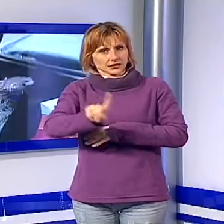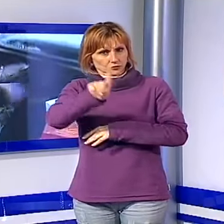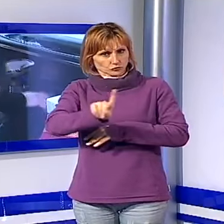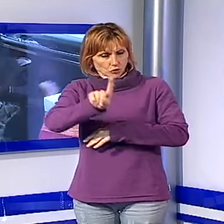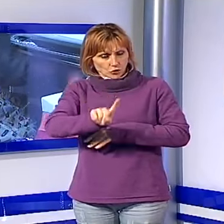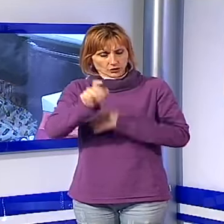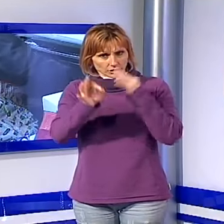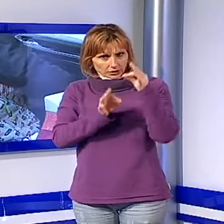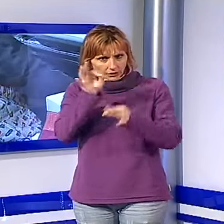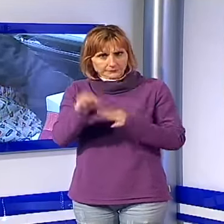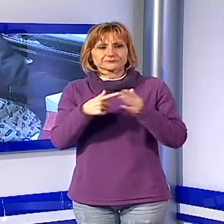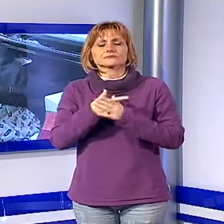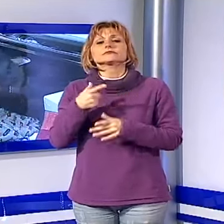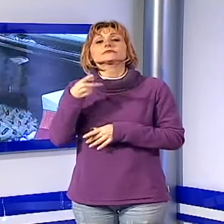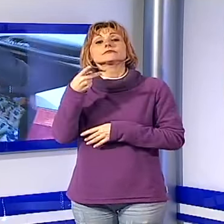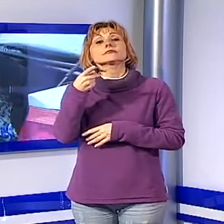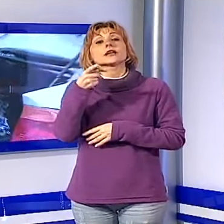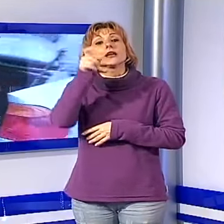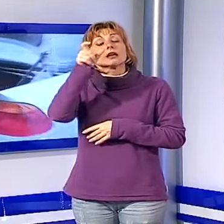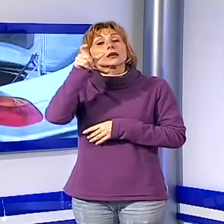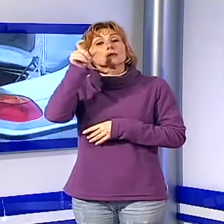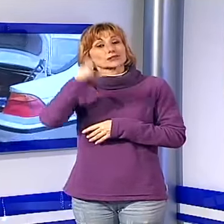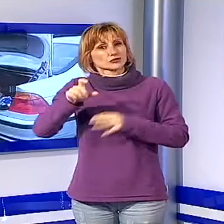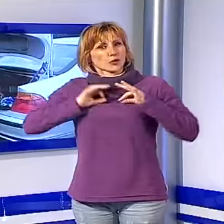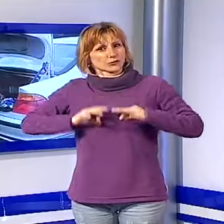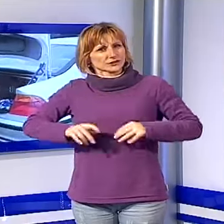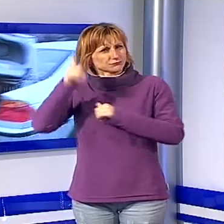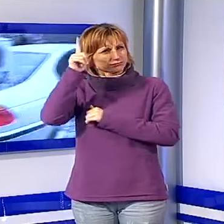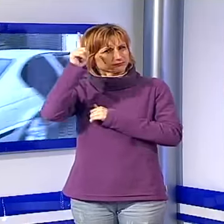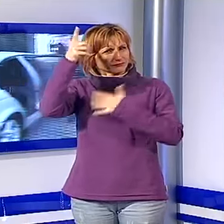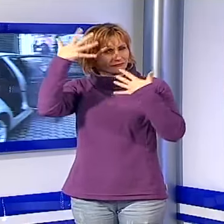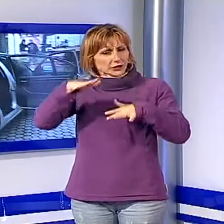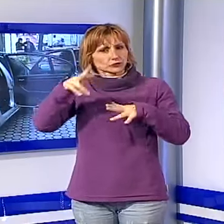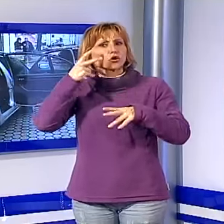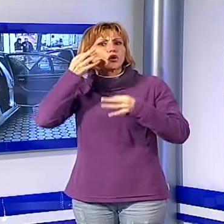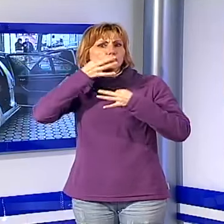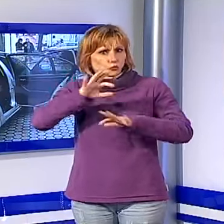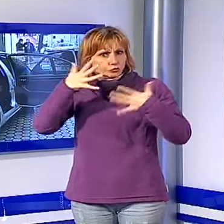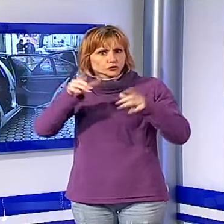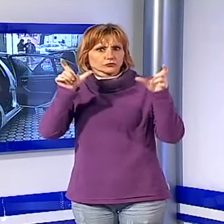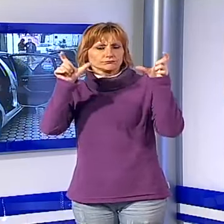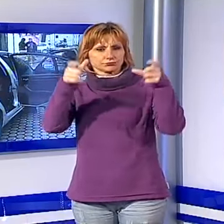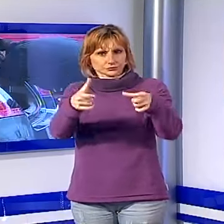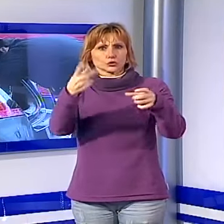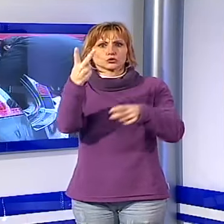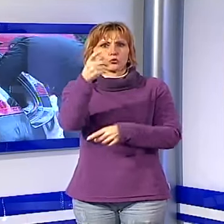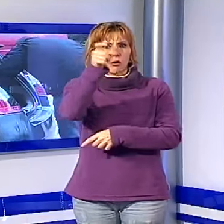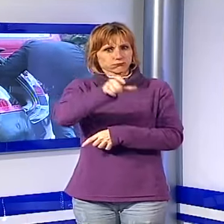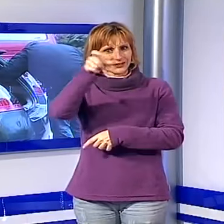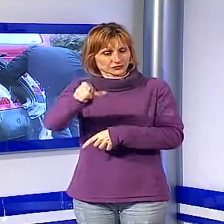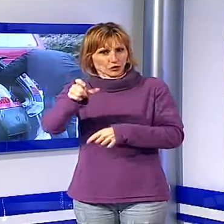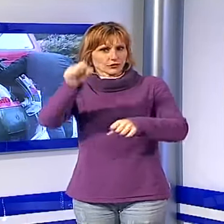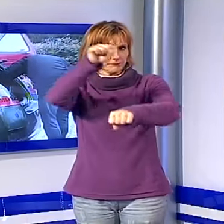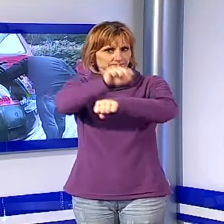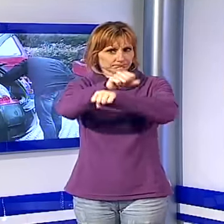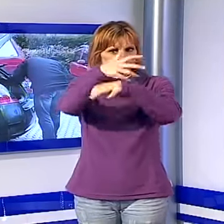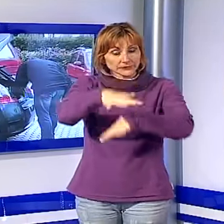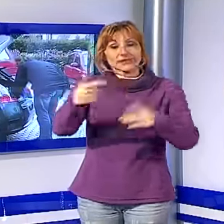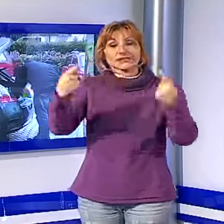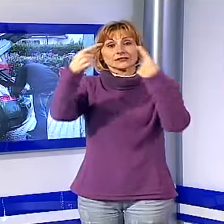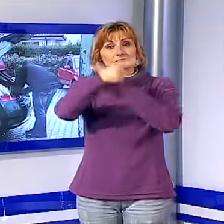intimidatorio e sono riusciti a bloccare i due occupanti della BMW, mentre un terzo complice a bordo di una Fiat Stilo è riuscito a